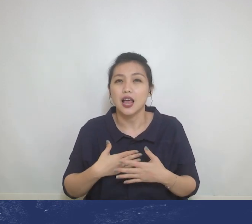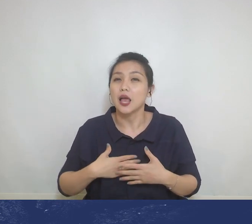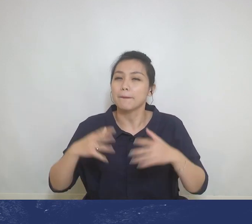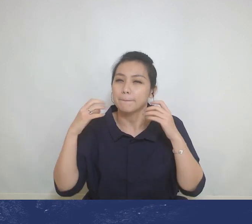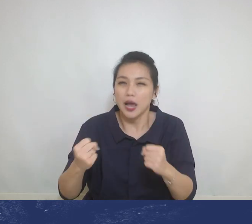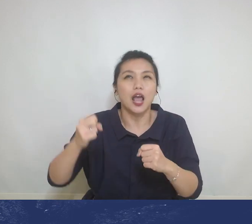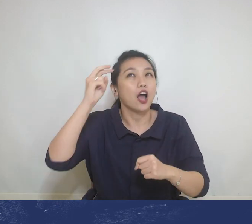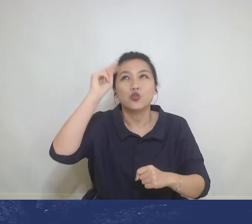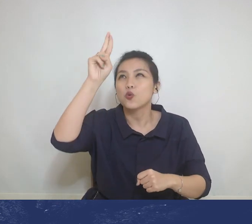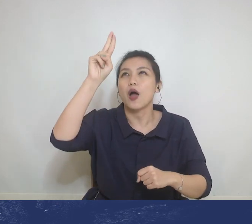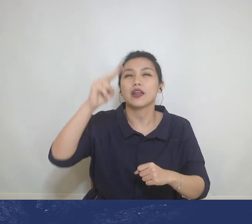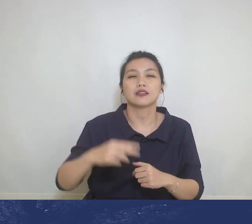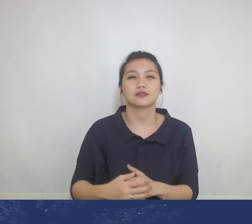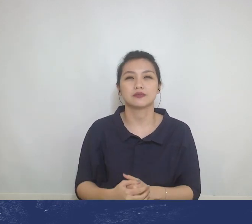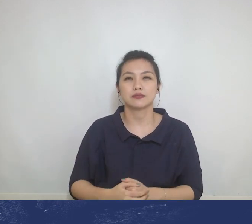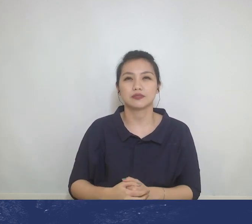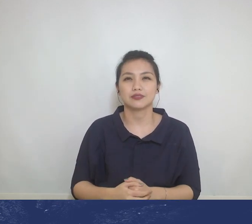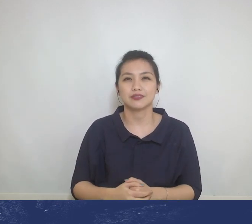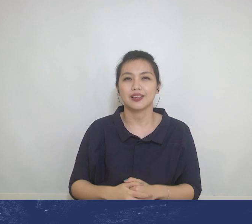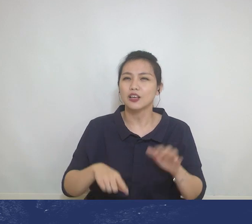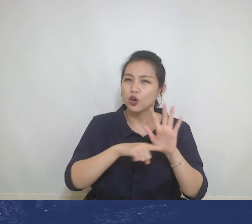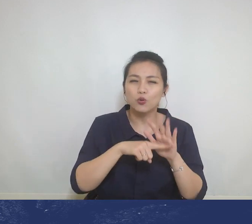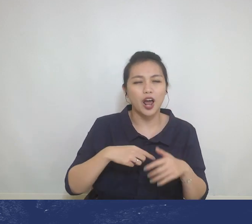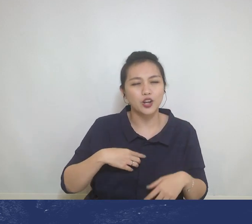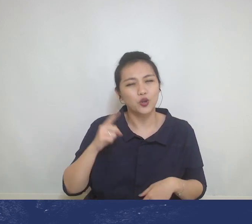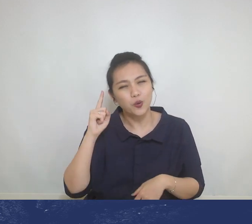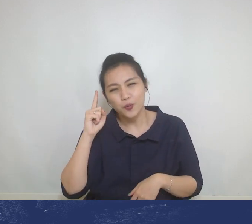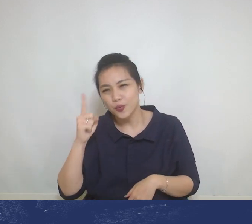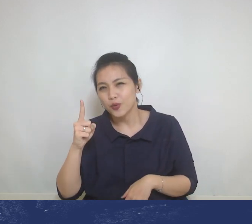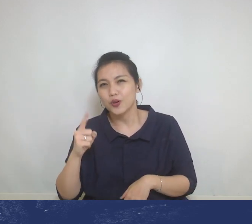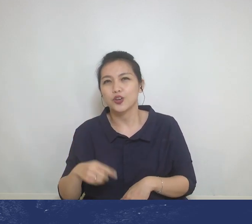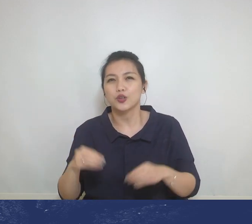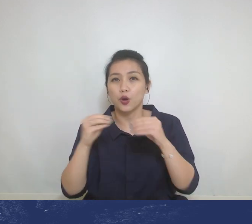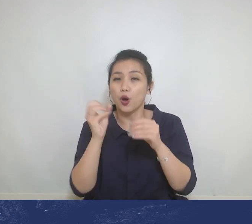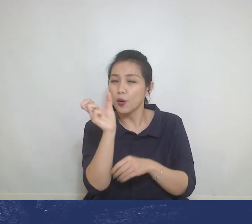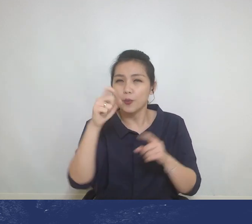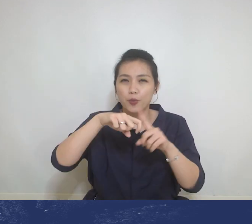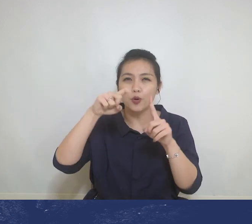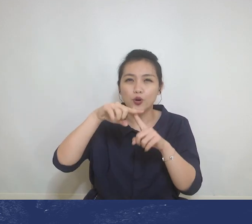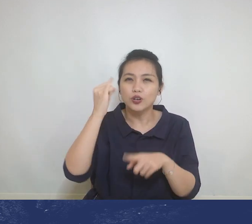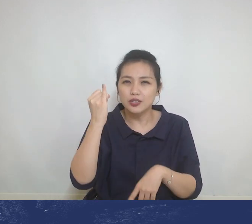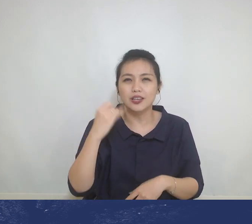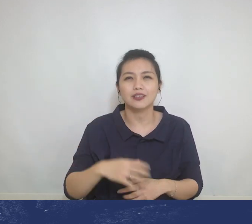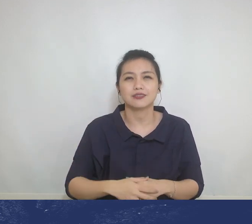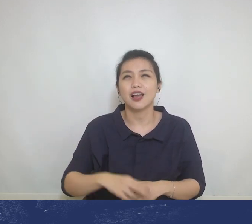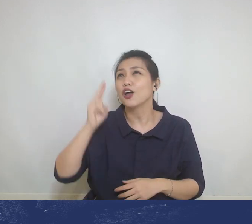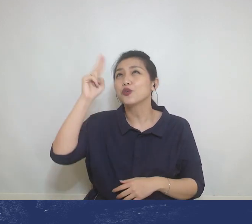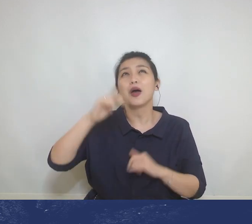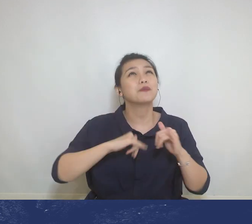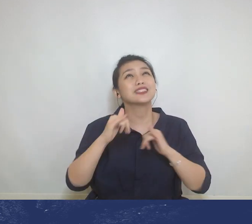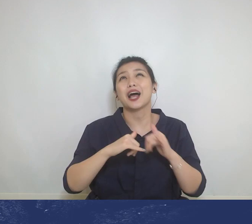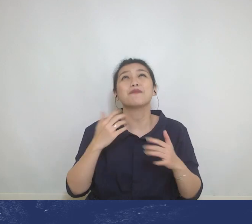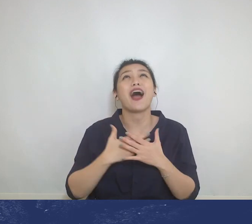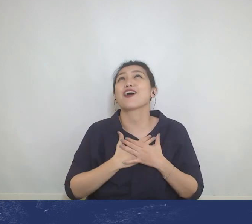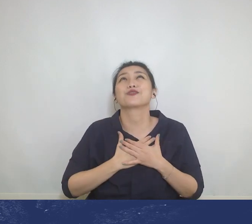Tuhan. Tuhan, terplecokku adalah bukti. Kalau engkau bersama dengan aku. Kalau hari ini kami